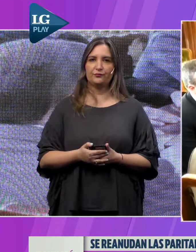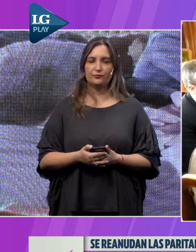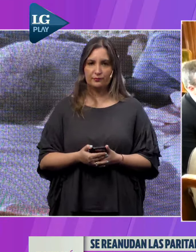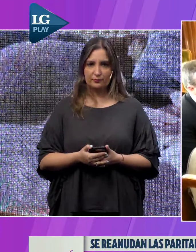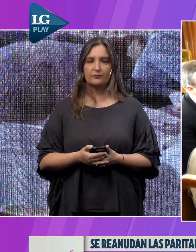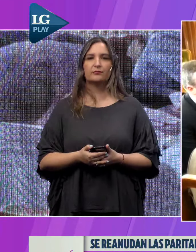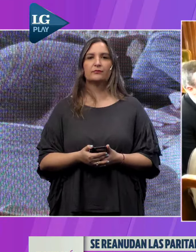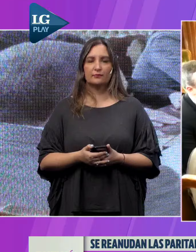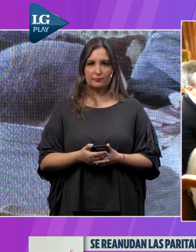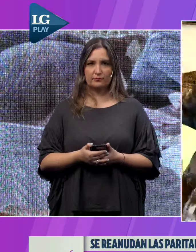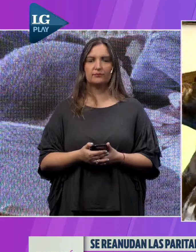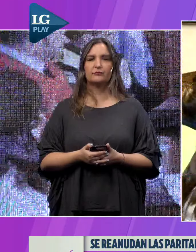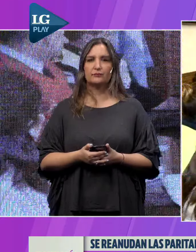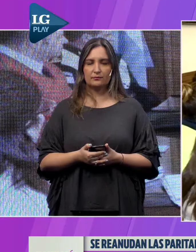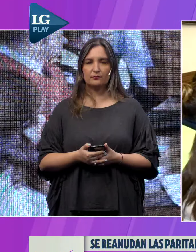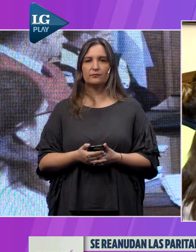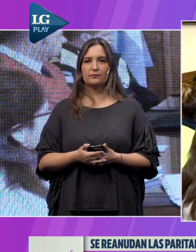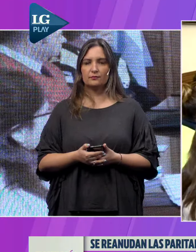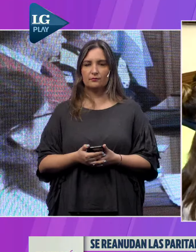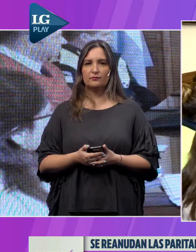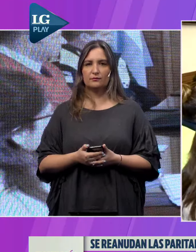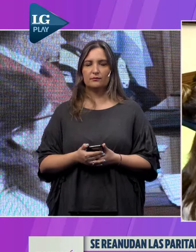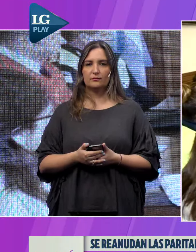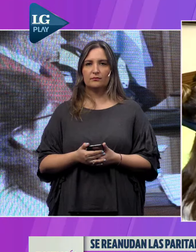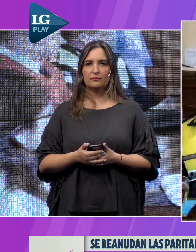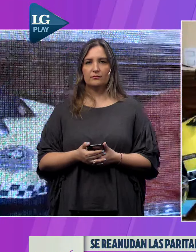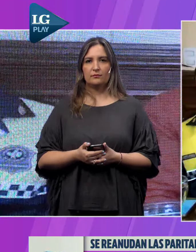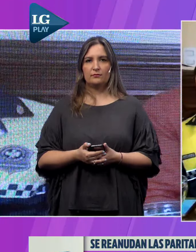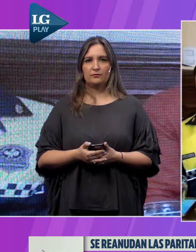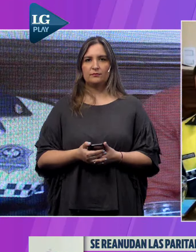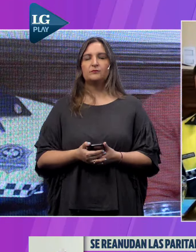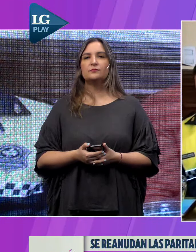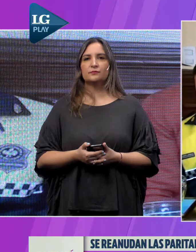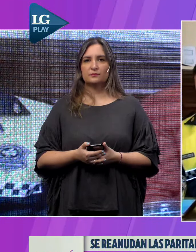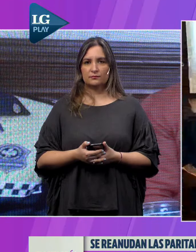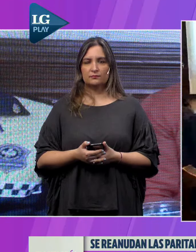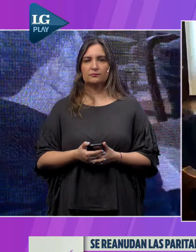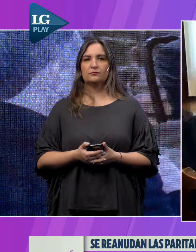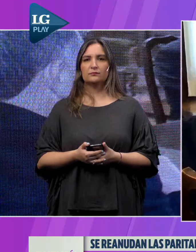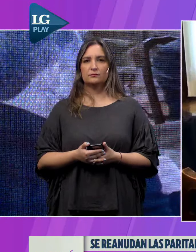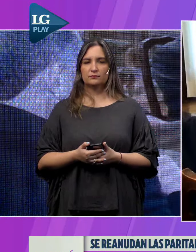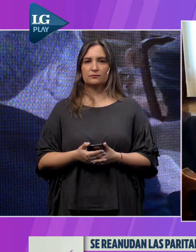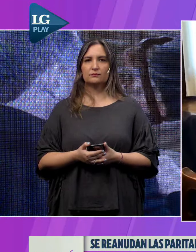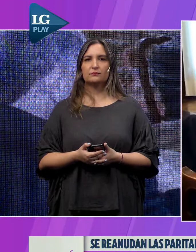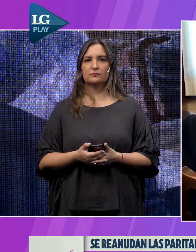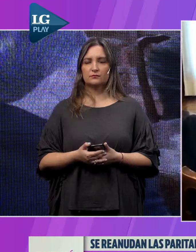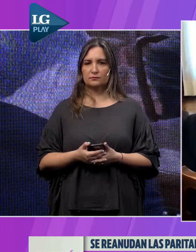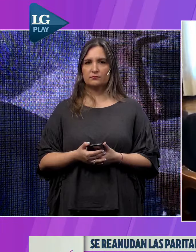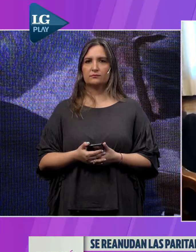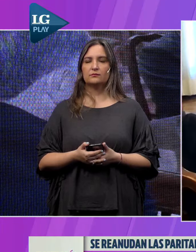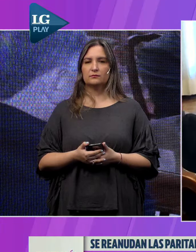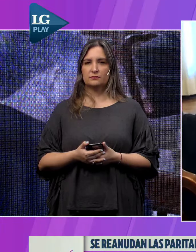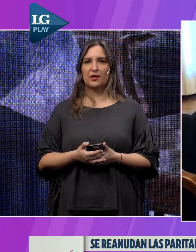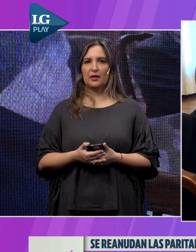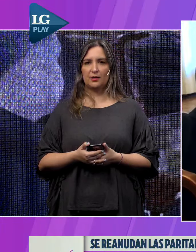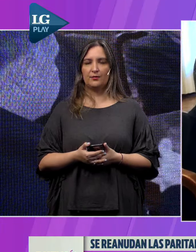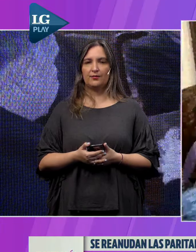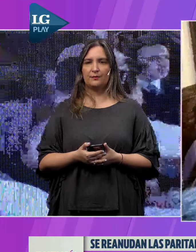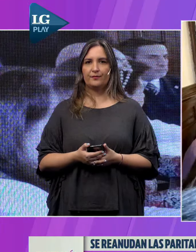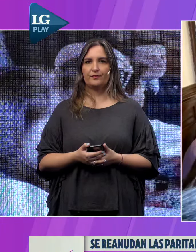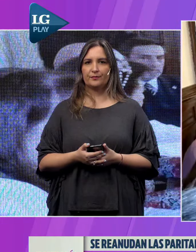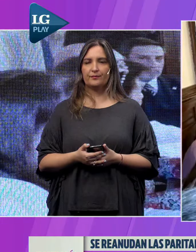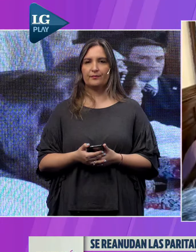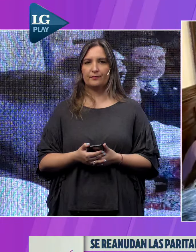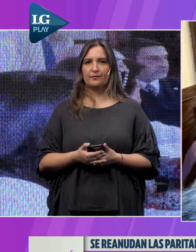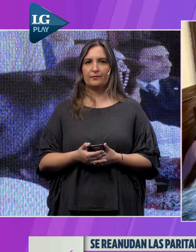hasta octubre, que se pagó el último incremento, y tenemos que recomponer ahora en noviembre. Claro. Pero